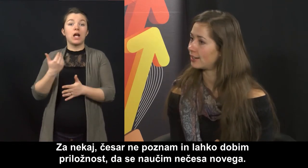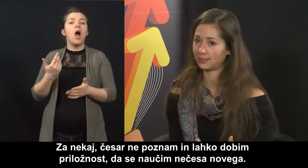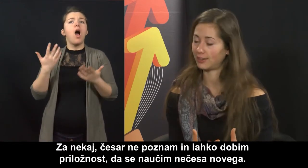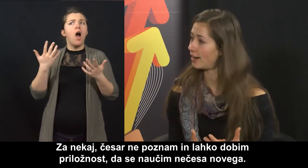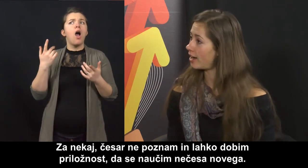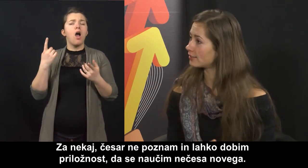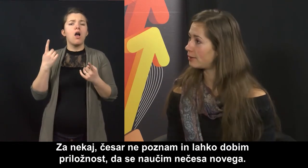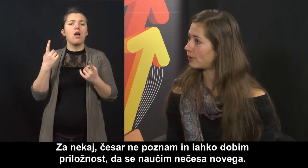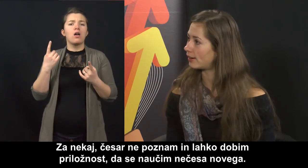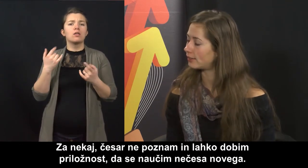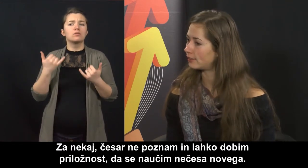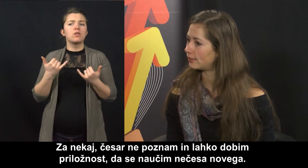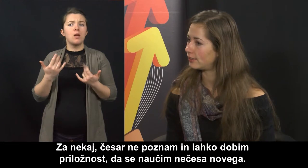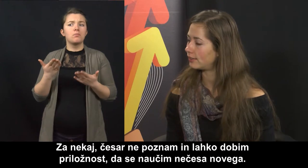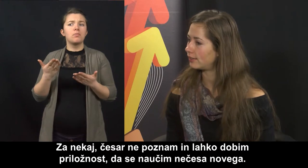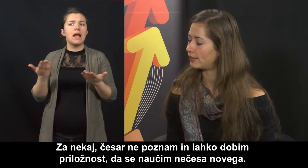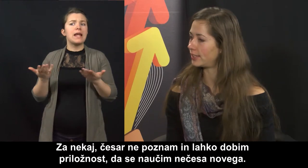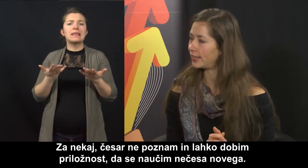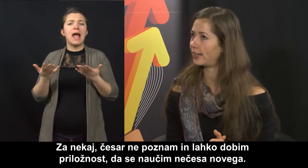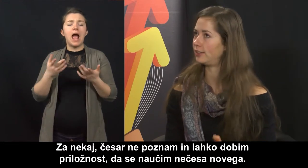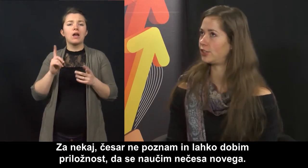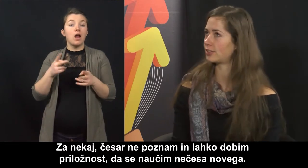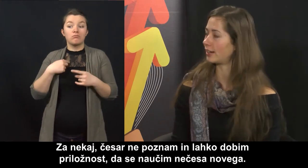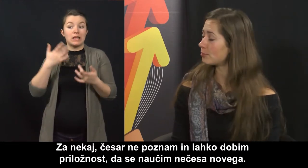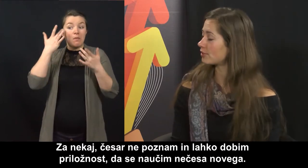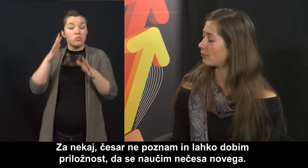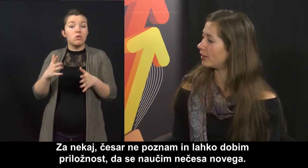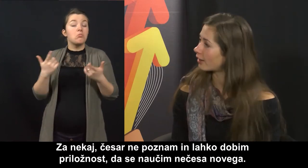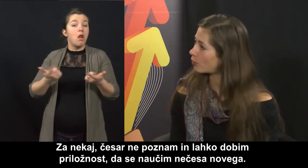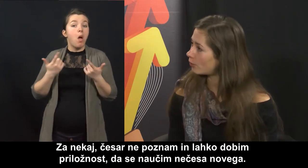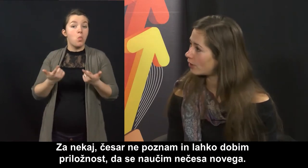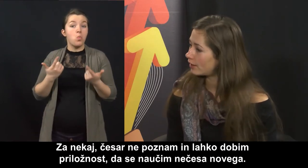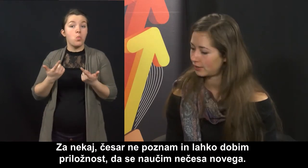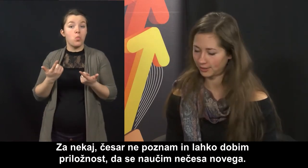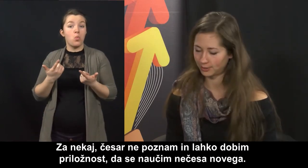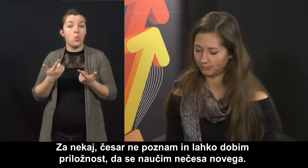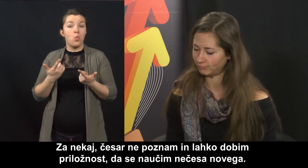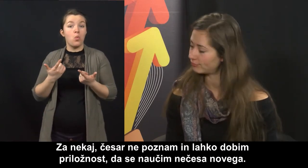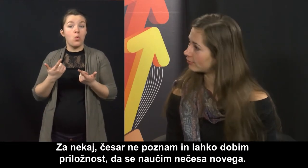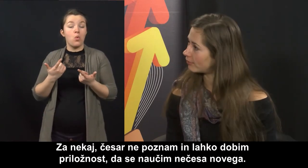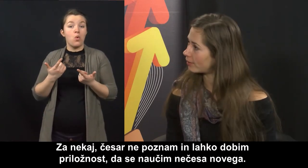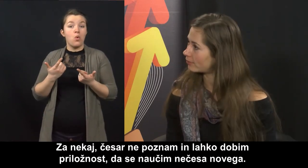za aha, zdaj pa je nekaj, česar ne poznam in lahko